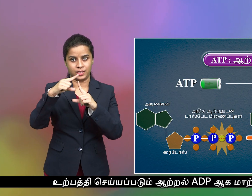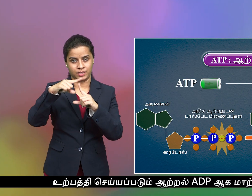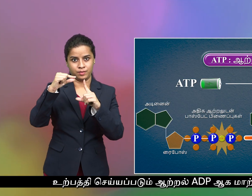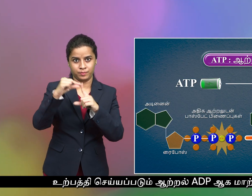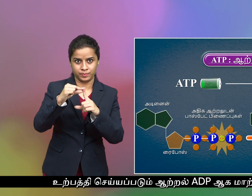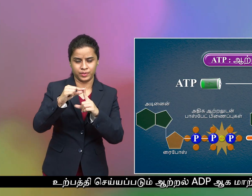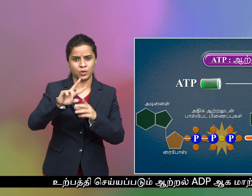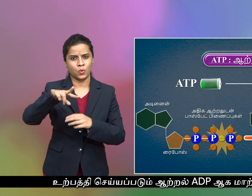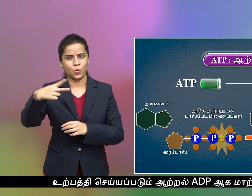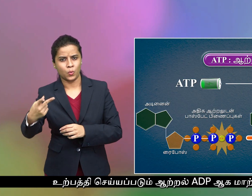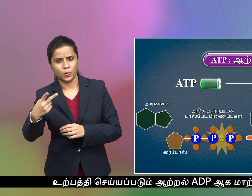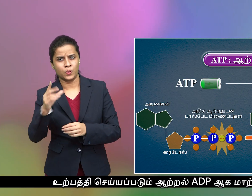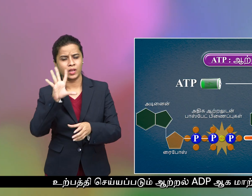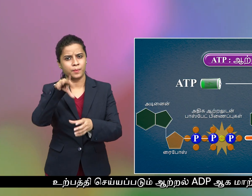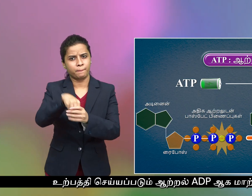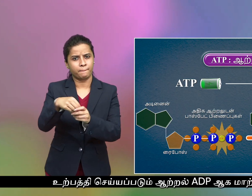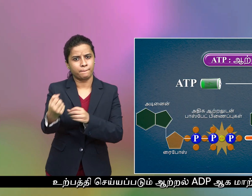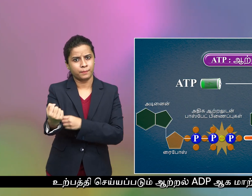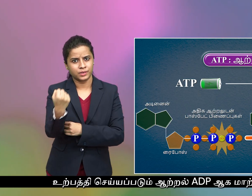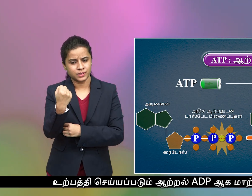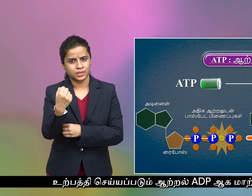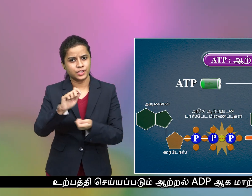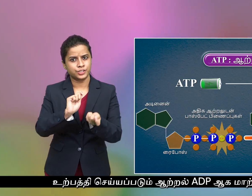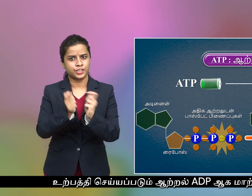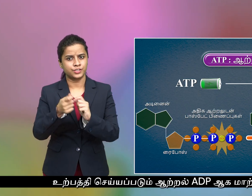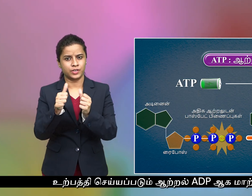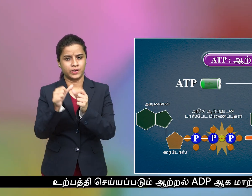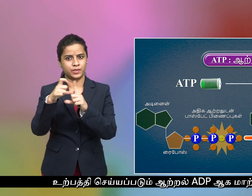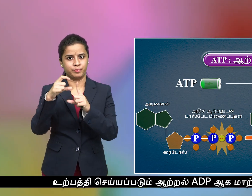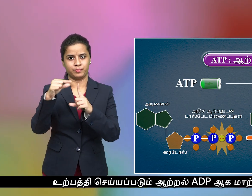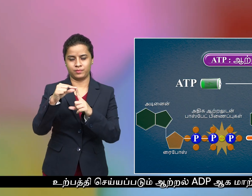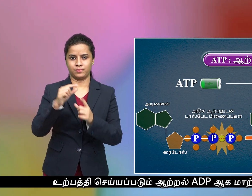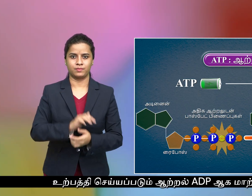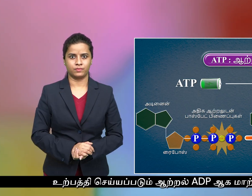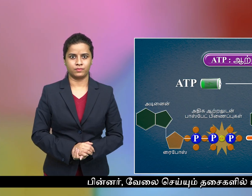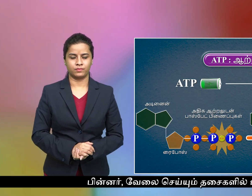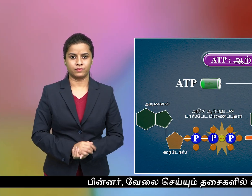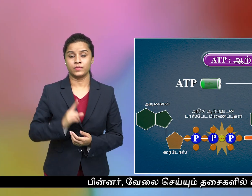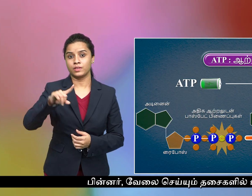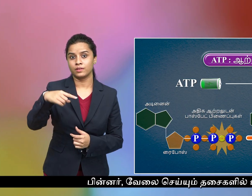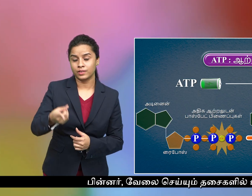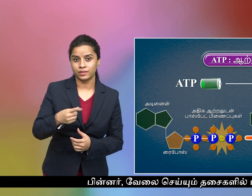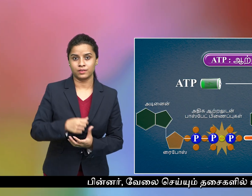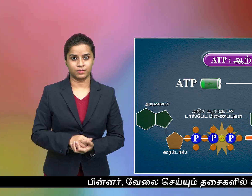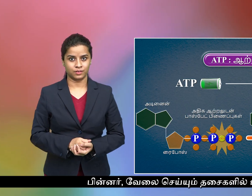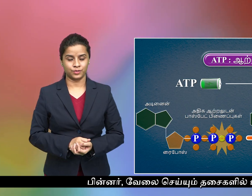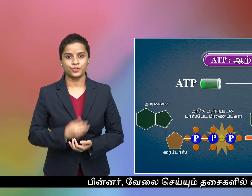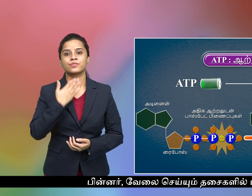உற்பத்தி செய்யப்படும் ஆற்றல் ADP ஆக மாறப்படுகிறது. பின்னர் வேலை செய்யும் தசைகளில்